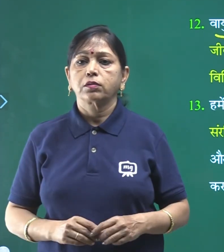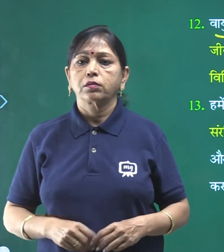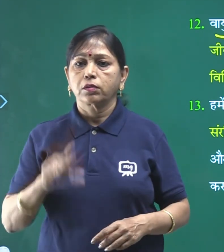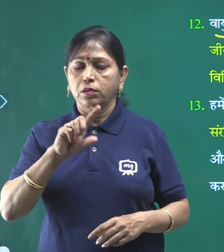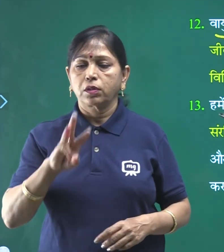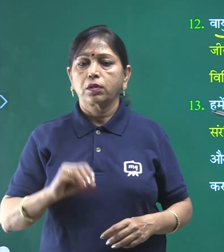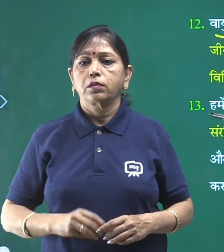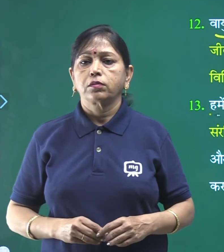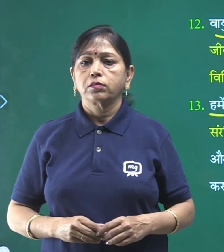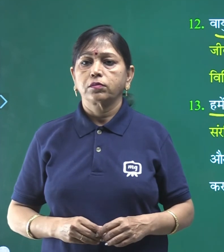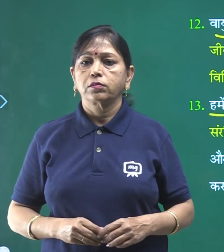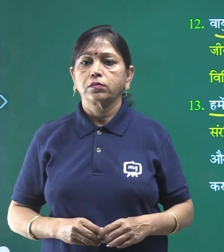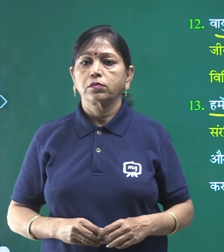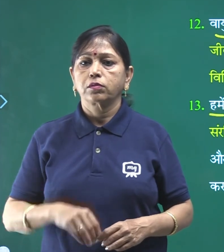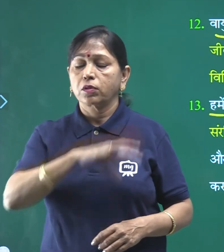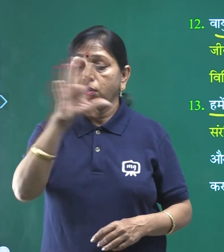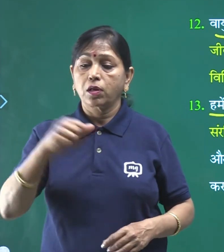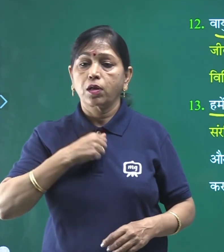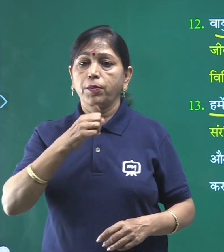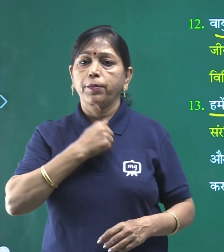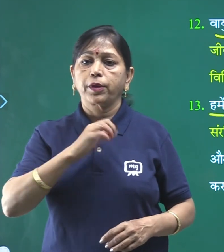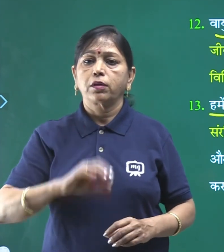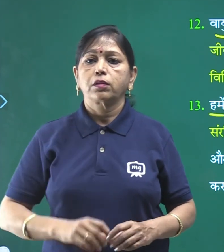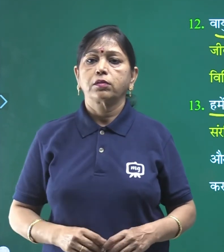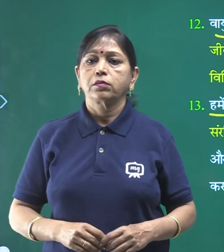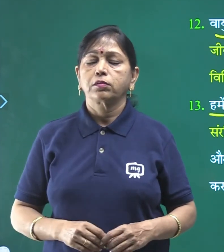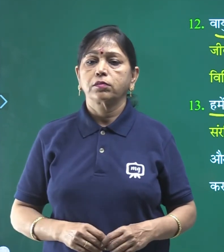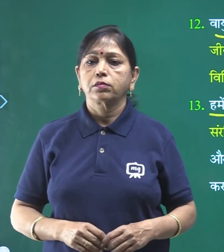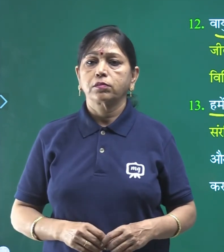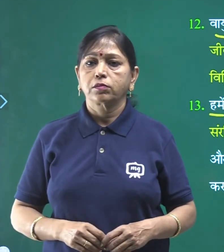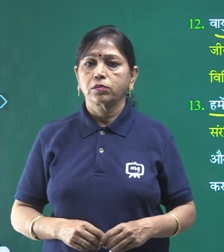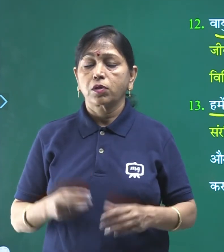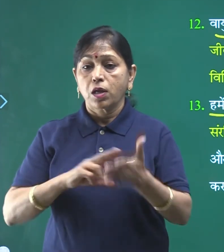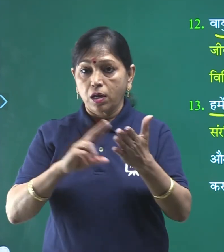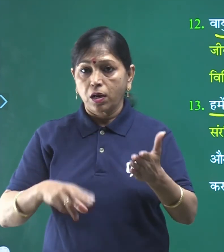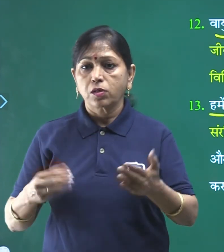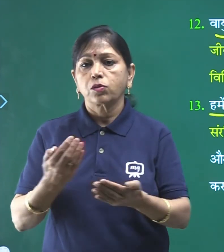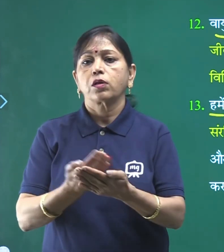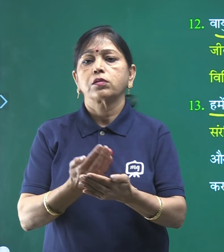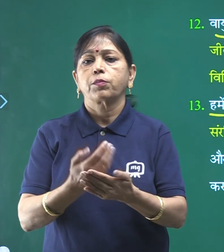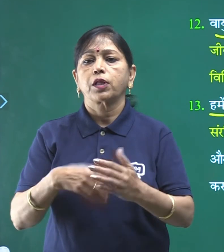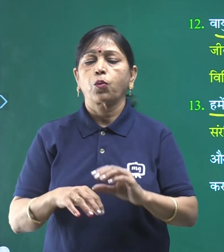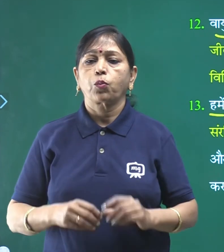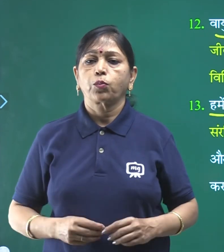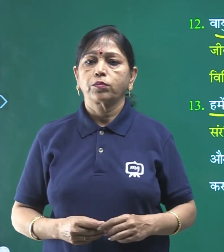मैं तेरे हमें अपनी प्राकृतिक संपदाओं को